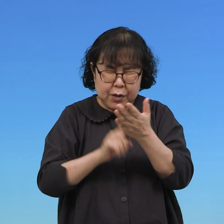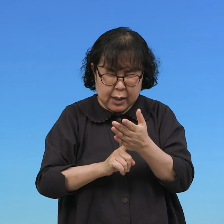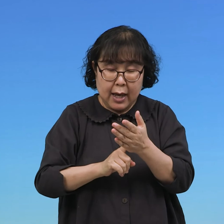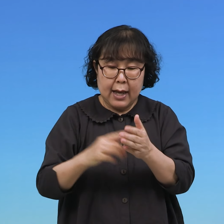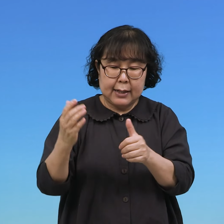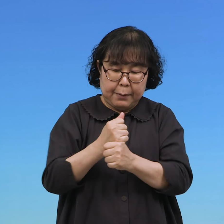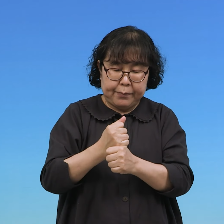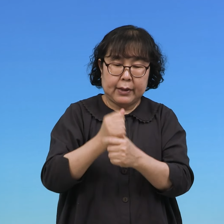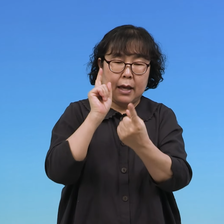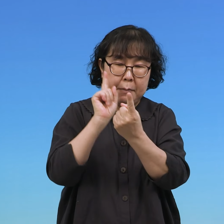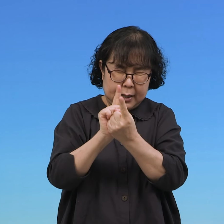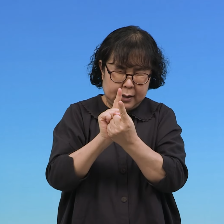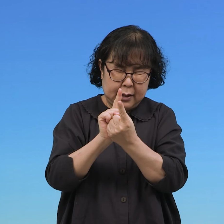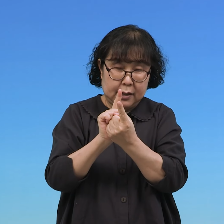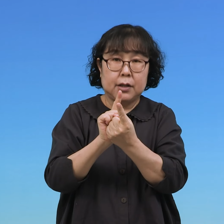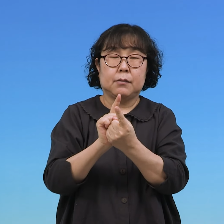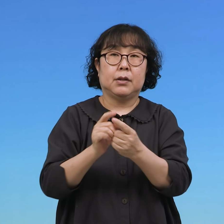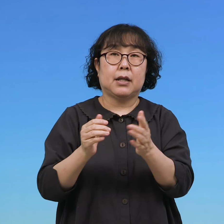하셨음이니이다.